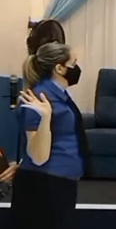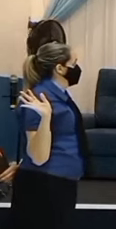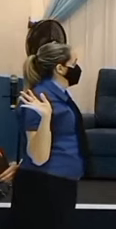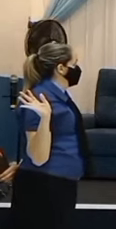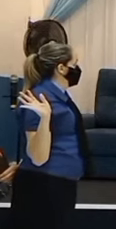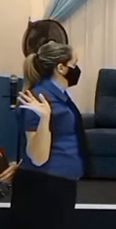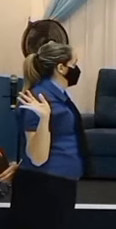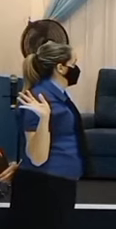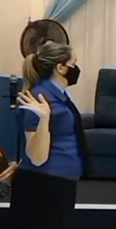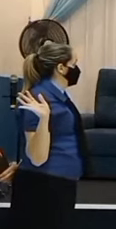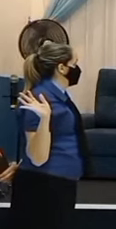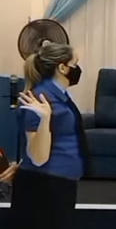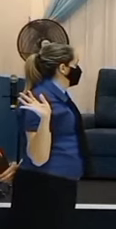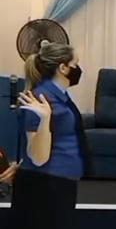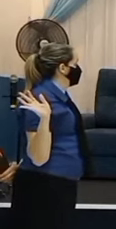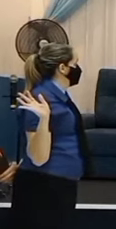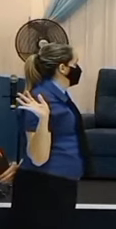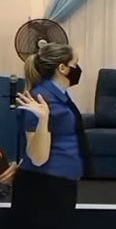vida.